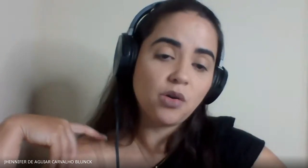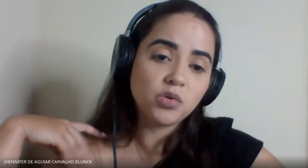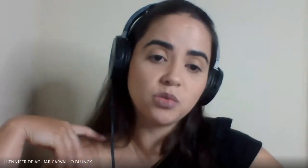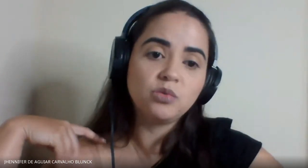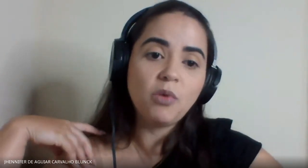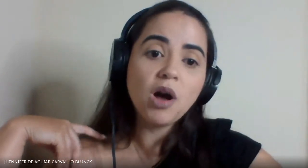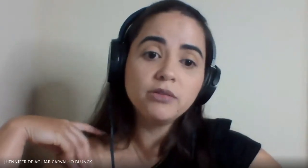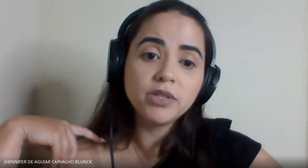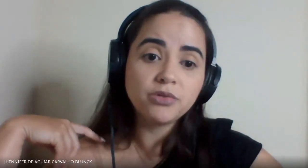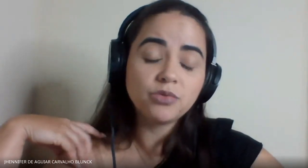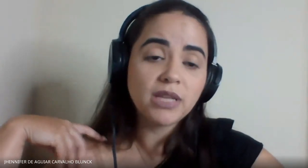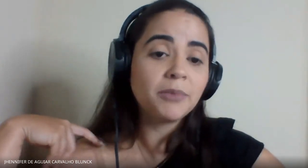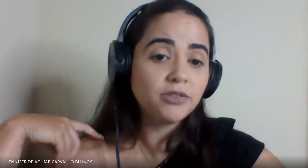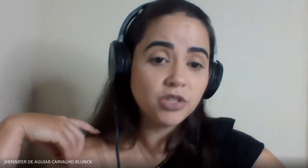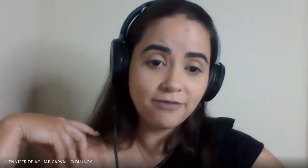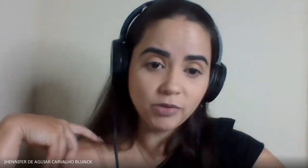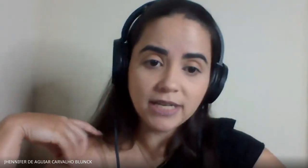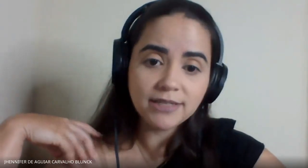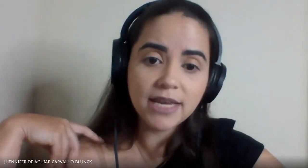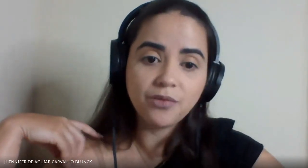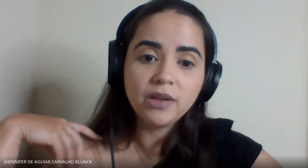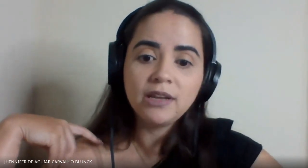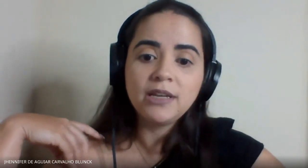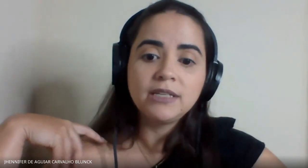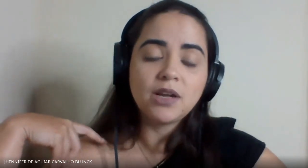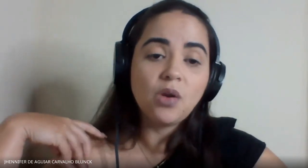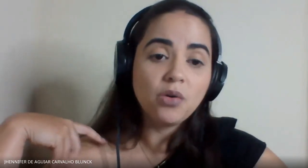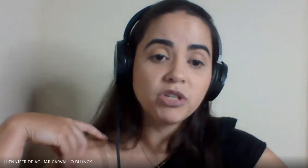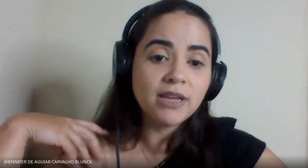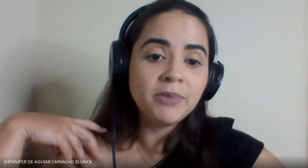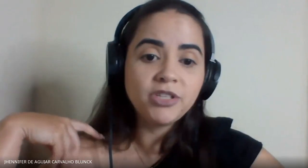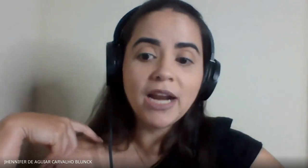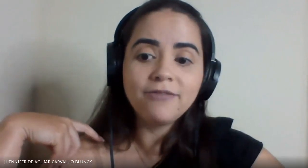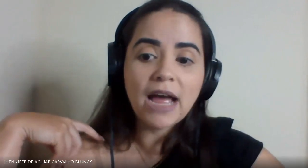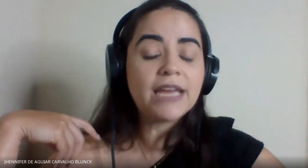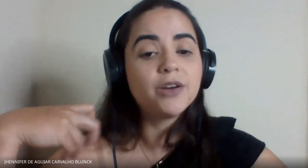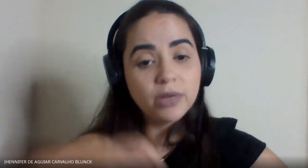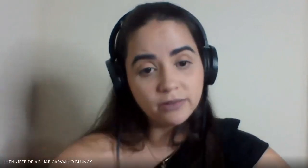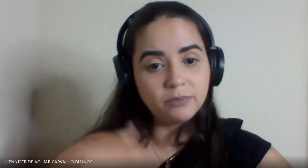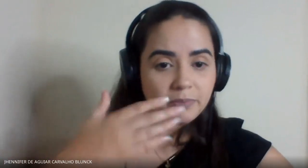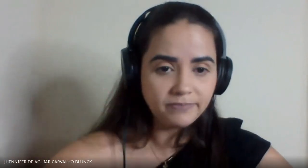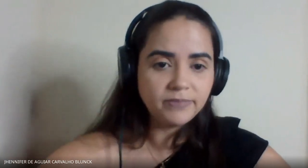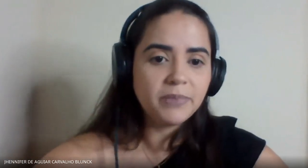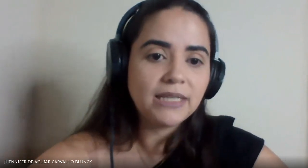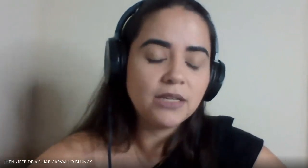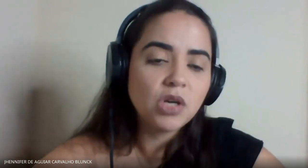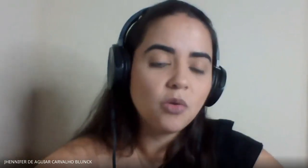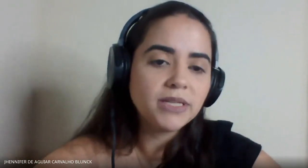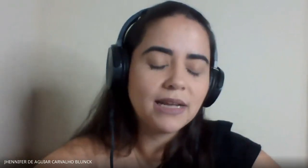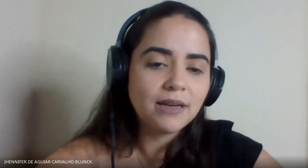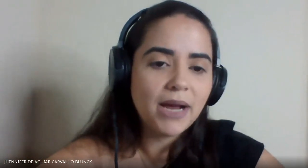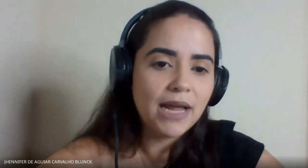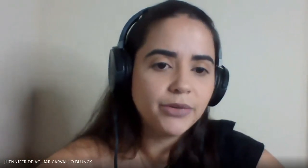começando agora o segundo módulo e eu estou terminando de gravar o terceiro. Então, logo eu já termino de gravar. E aí eu pretendo